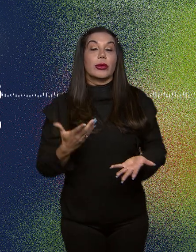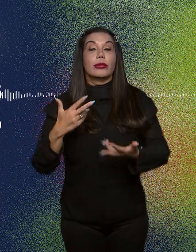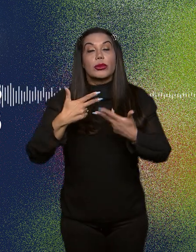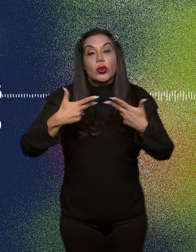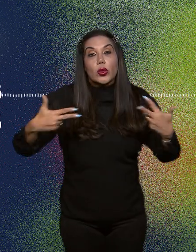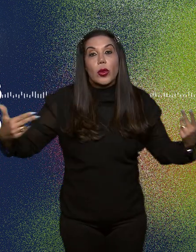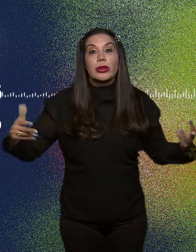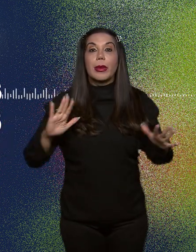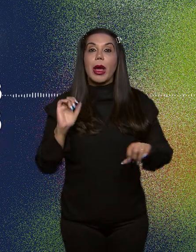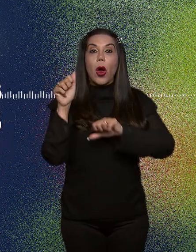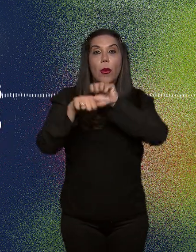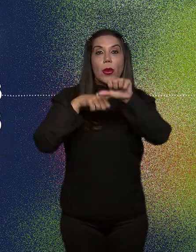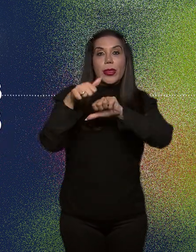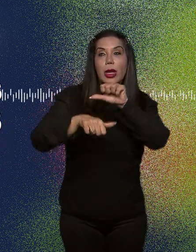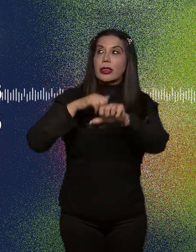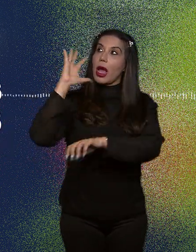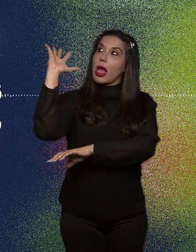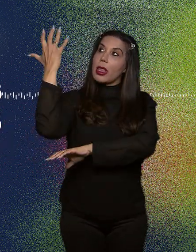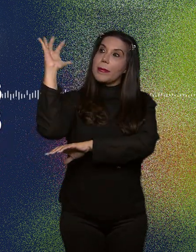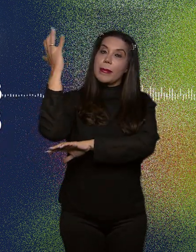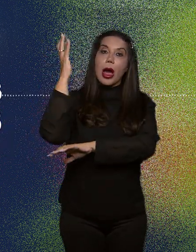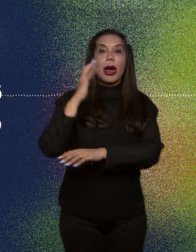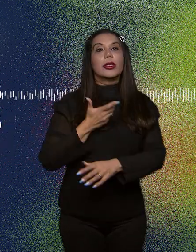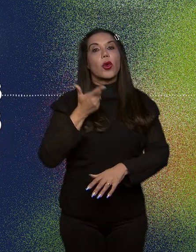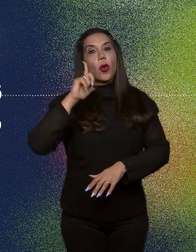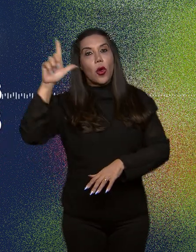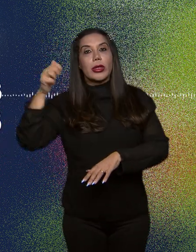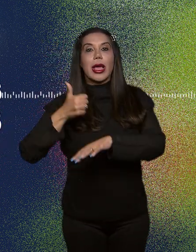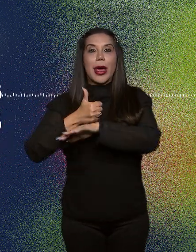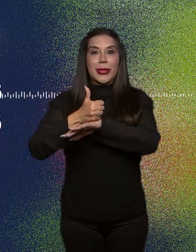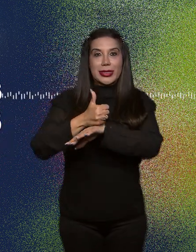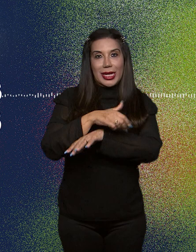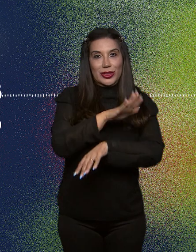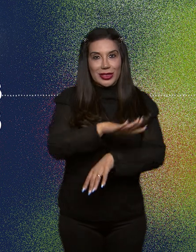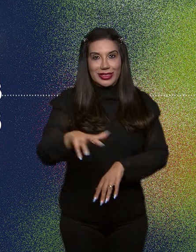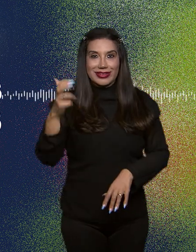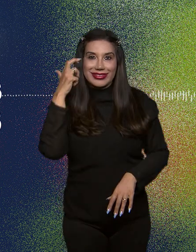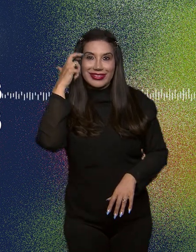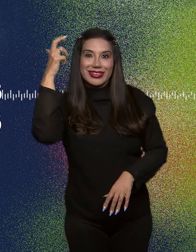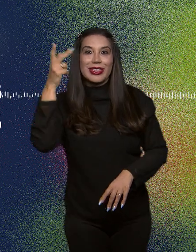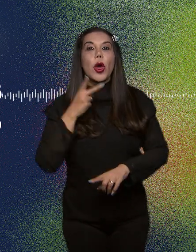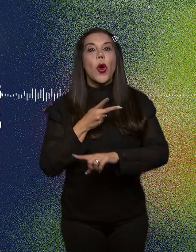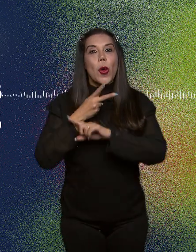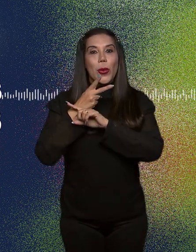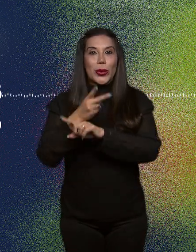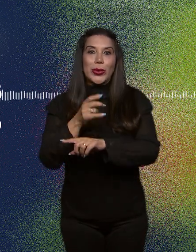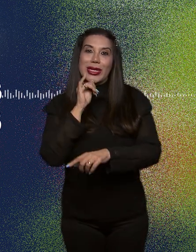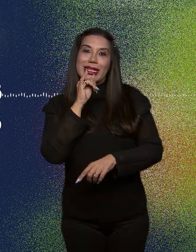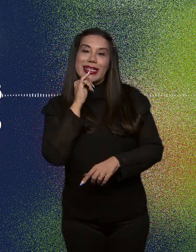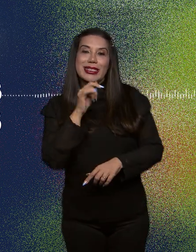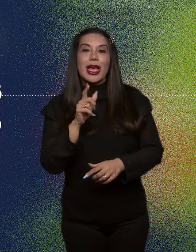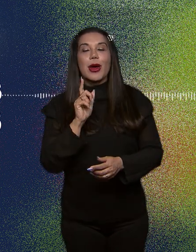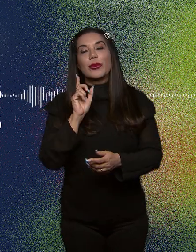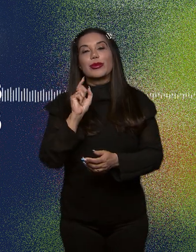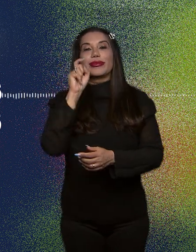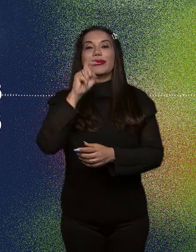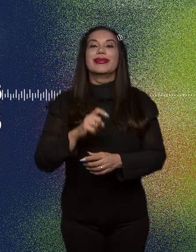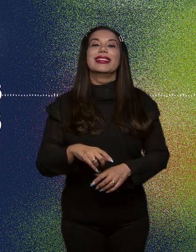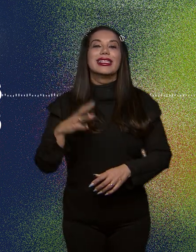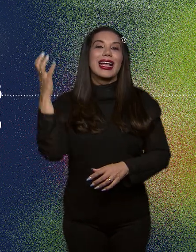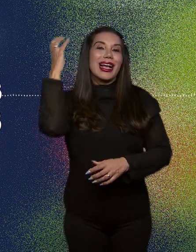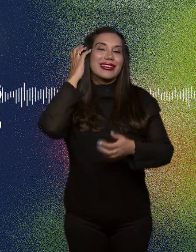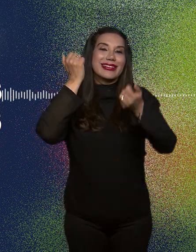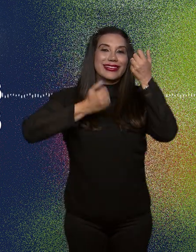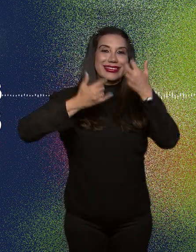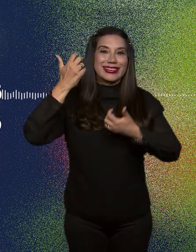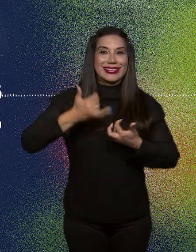falou das mudanças climáticas em outro episódio aqui do Crianças Sabidas. Procura aí no seu tocador de áudio que está tudo bem